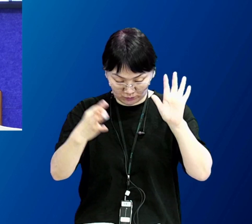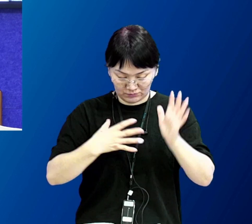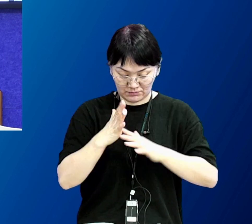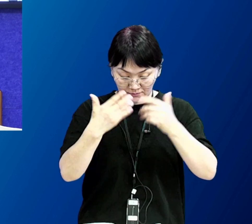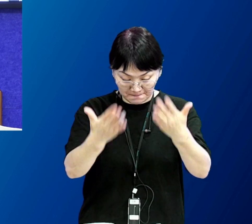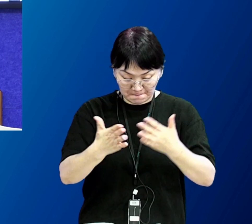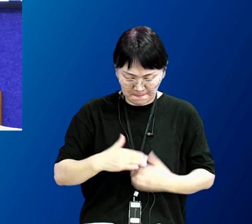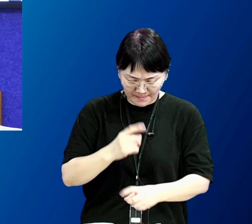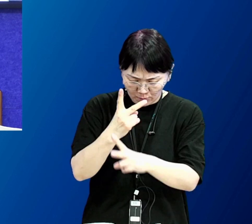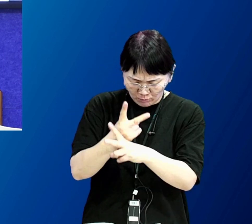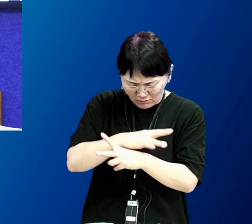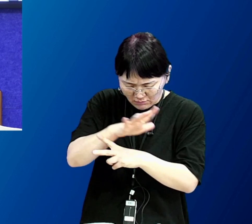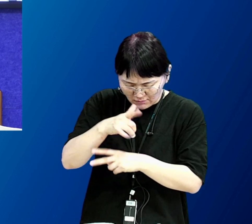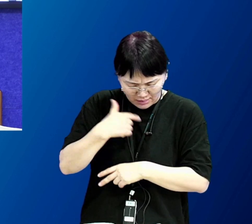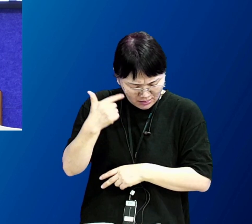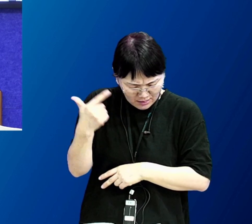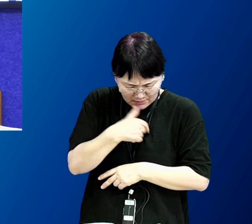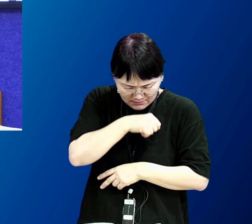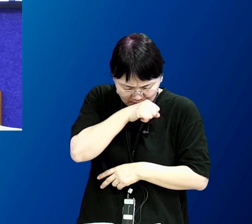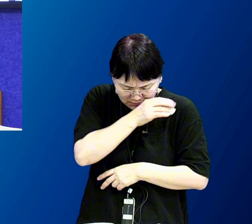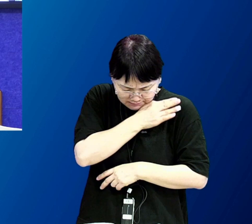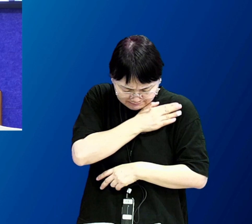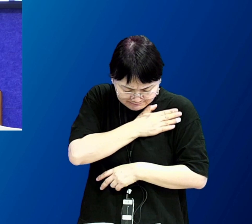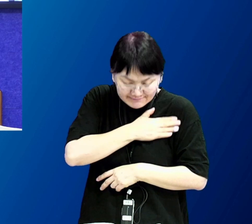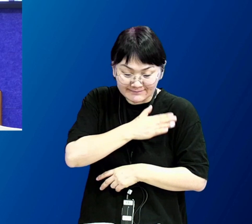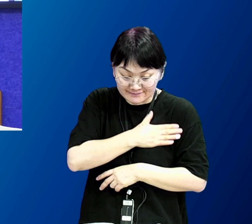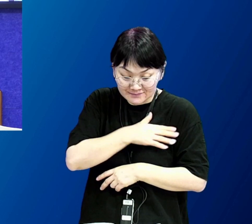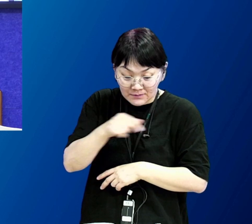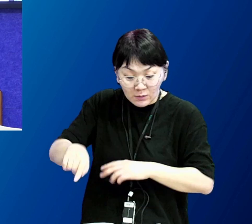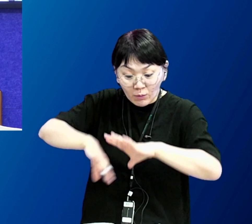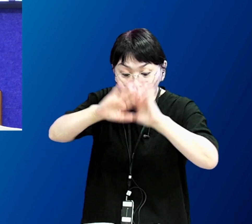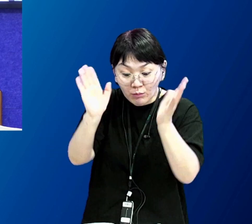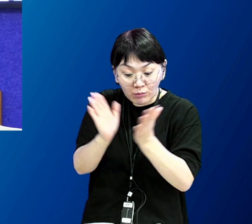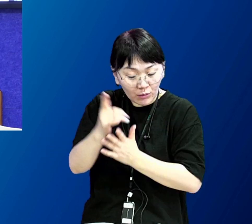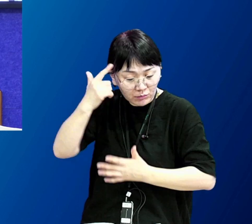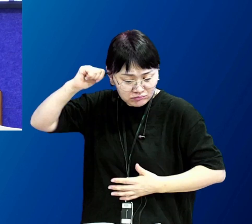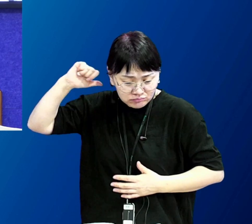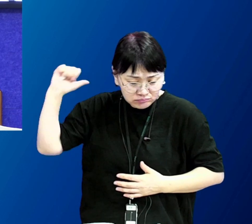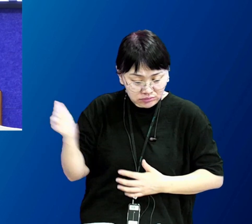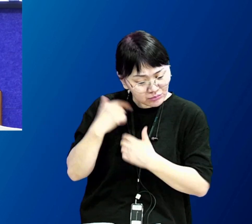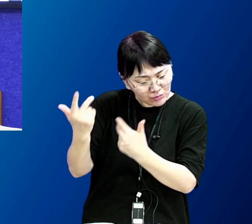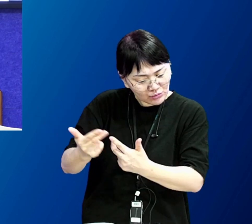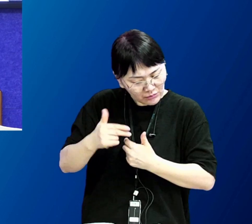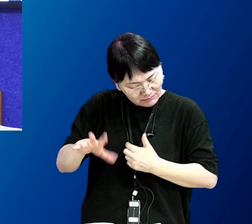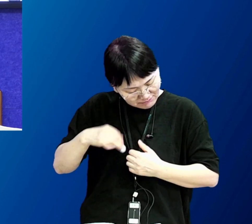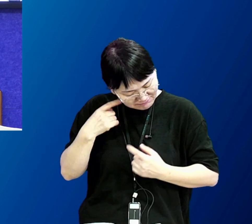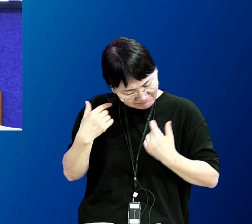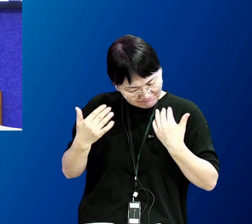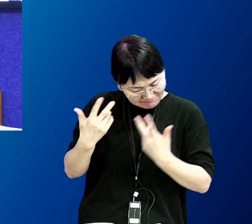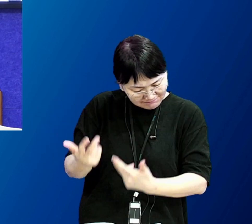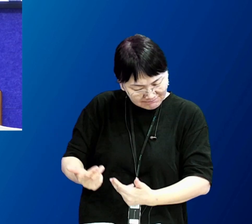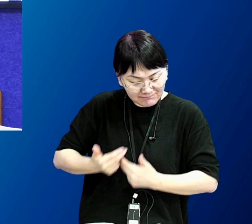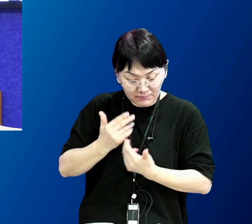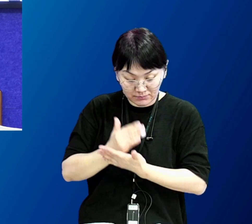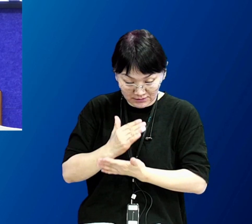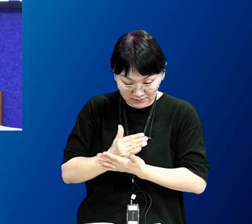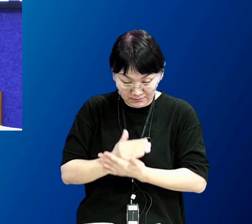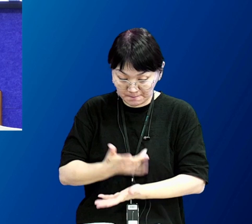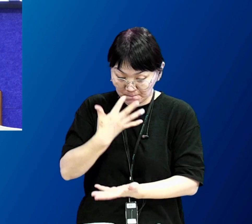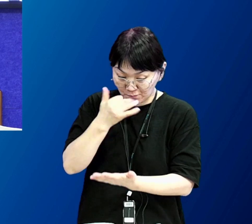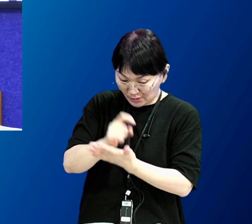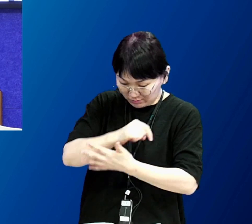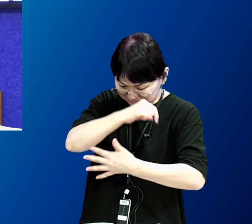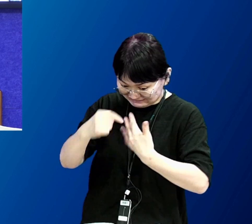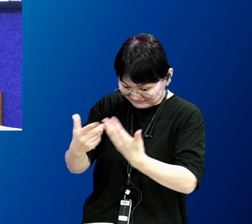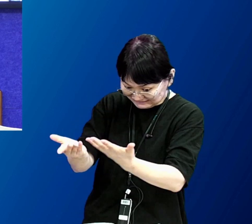би юутай хайрладаг үлээ. Тэр нь бүхий л өдөржингөө миний бясалгал байдаг. Тушаалууд